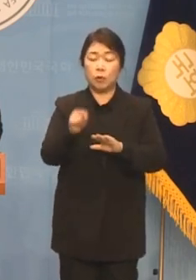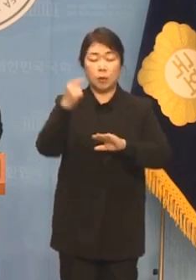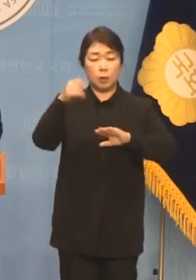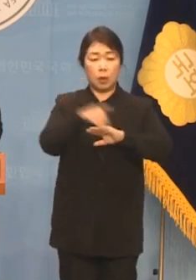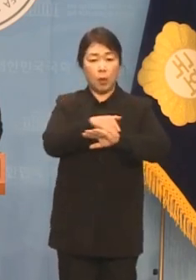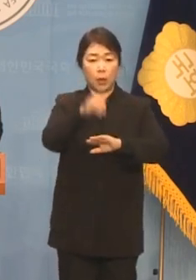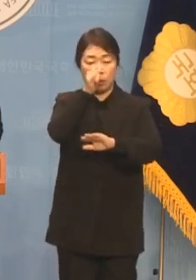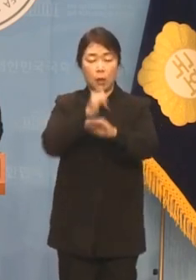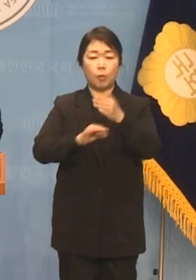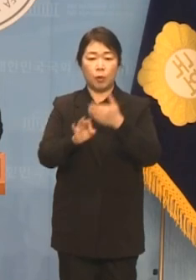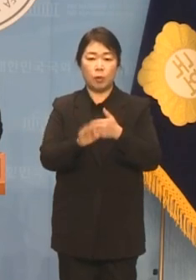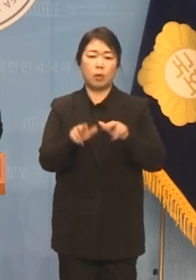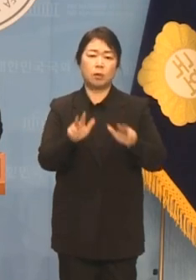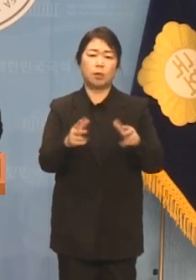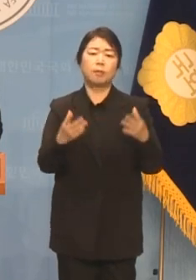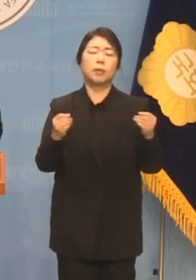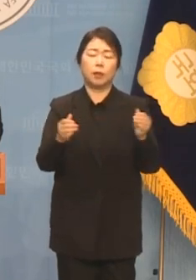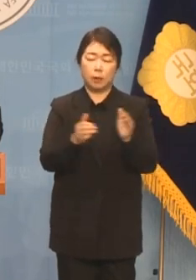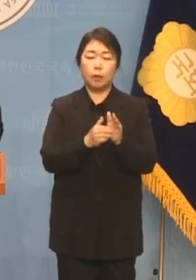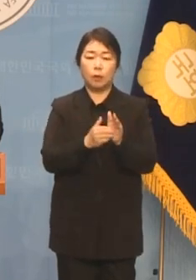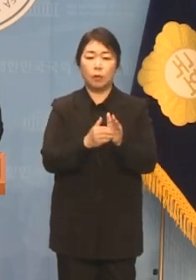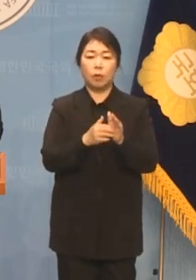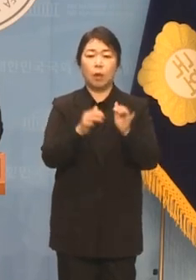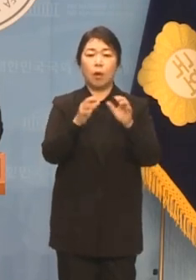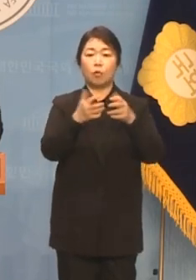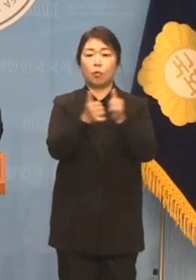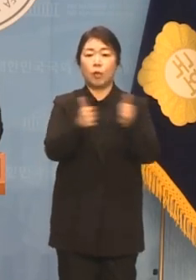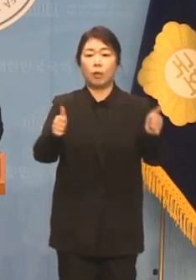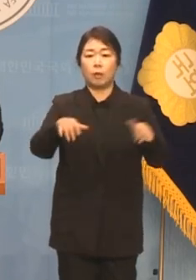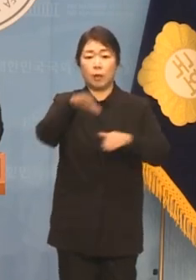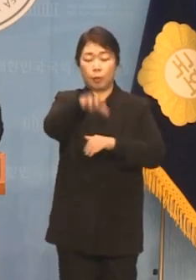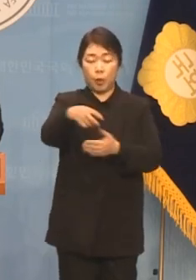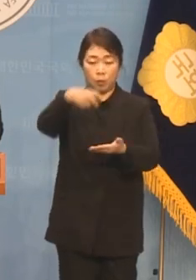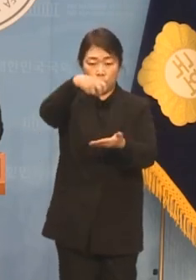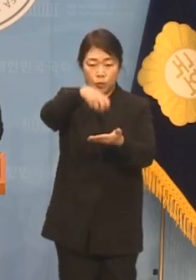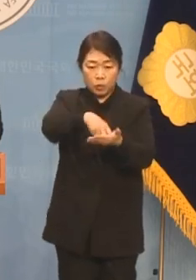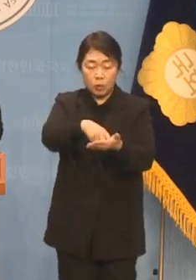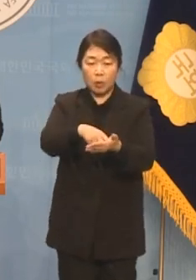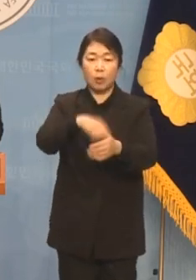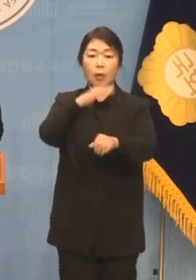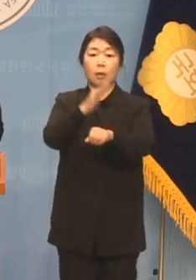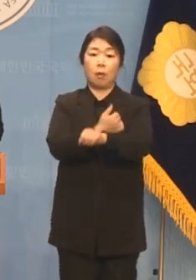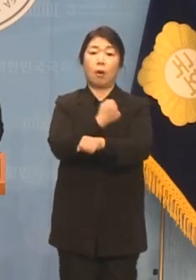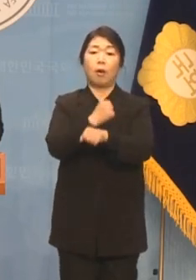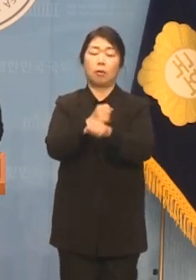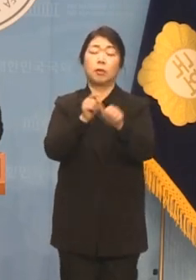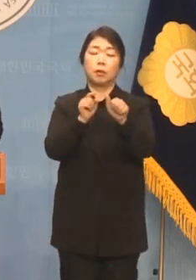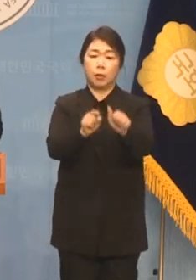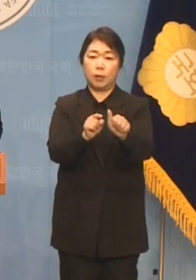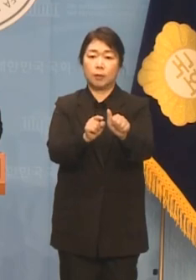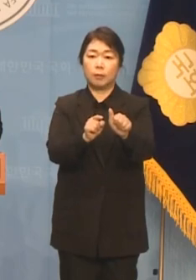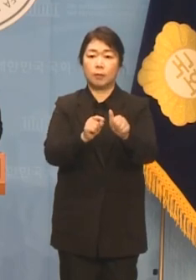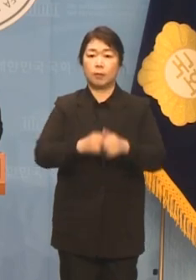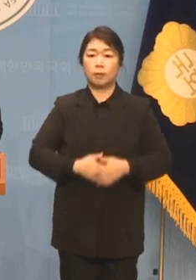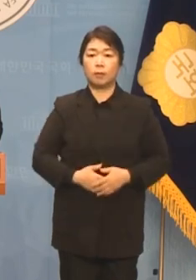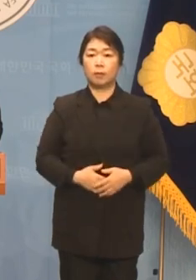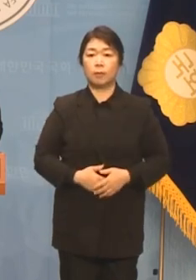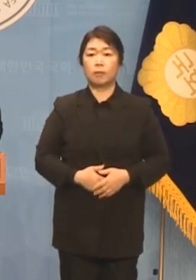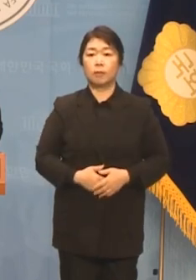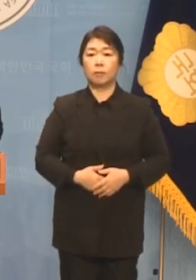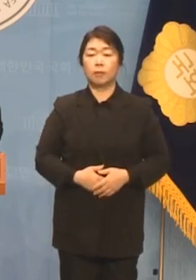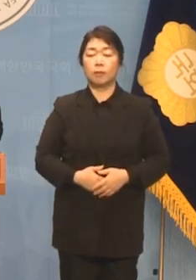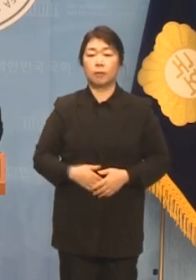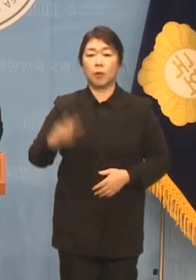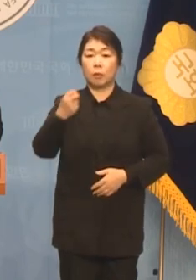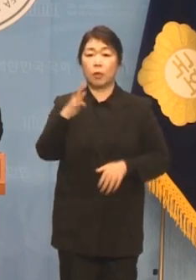것이라면 여기서 멈추고 국민 앞에 무릎을 꿇고 사과해 주시기 바랍니다